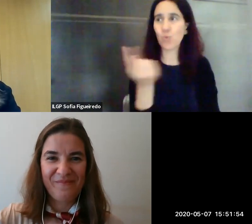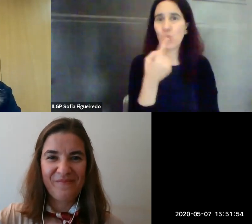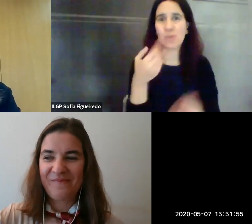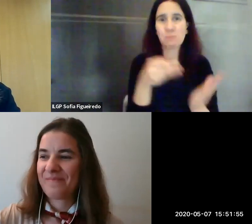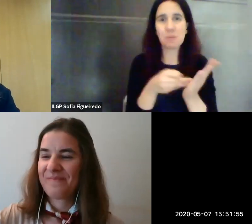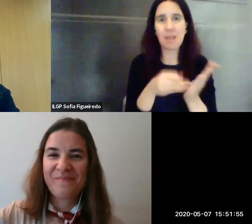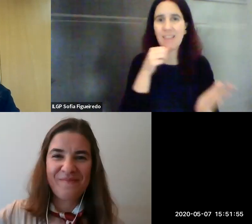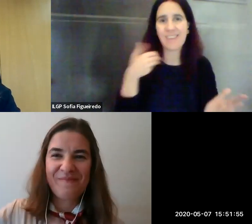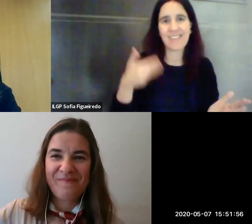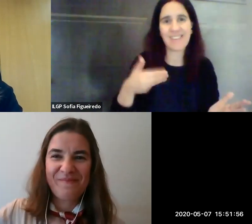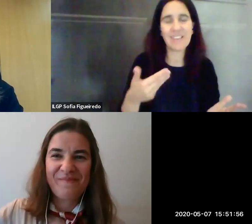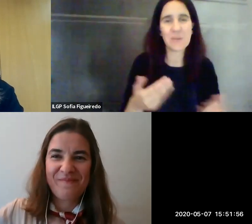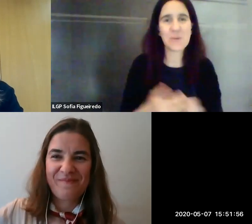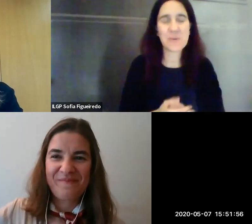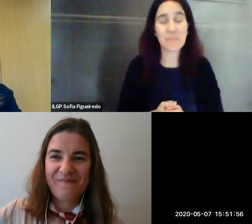sempre utilizámos.